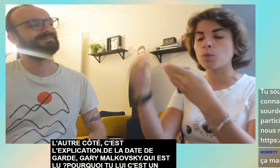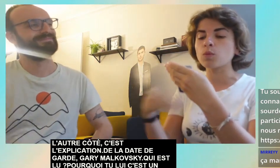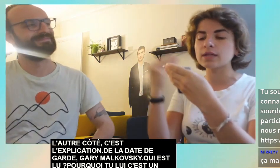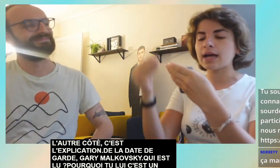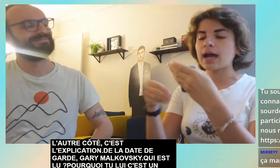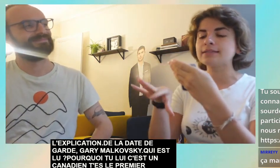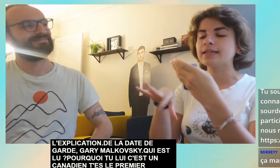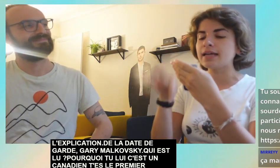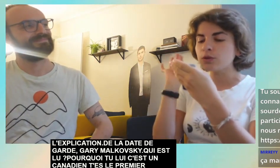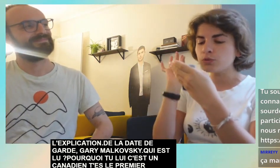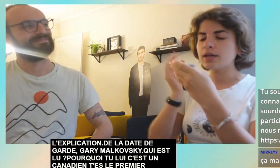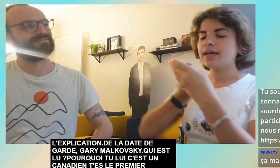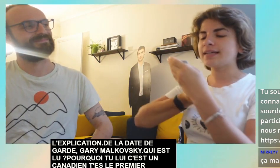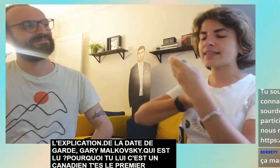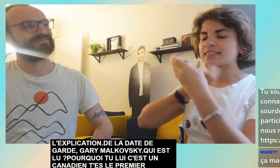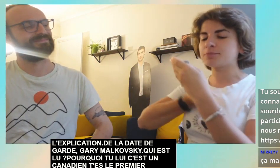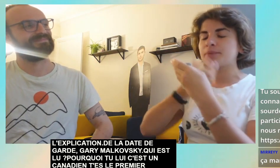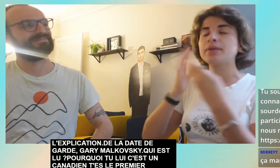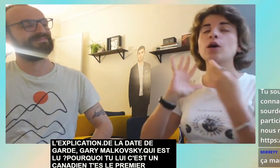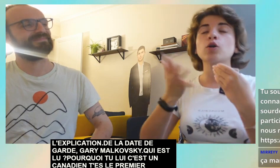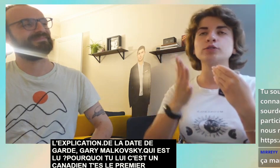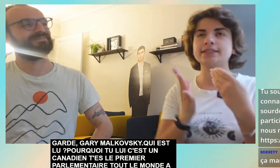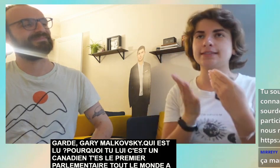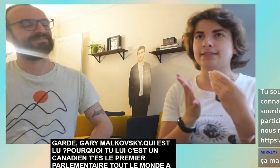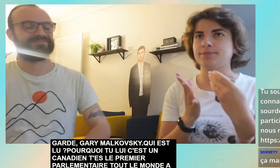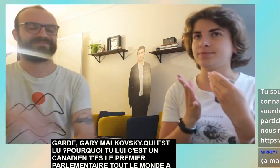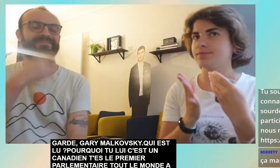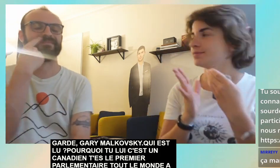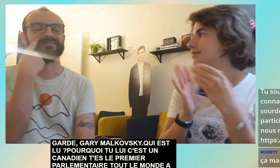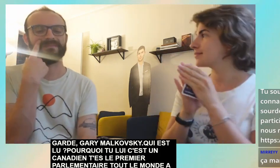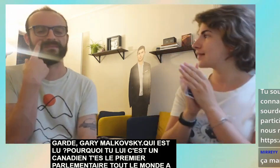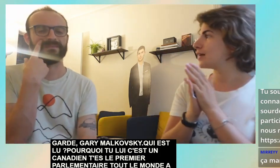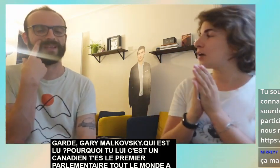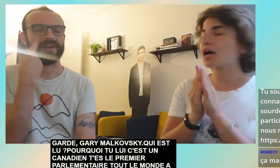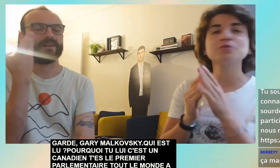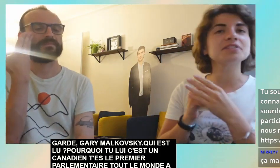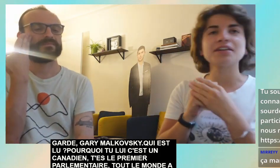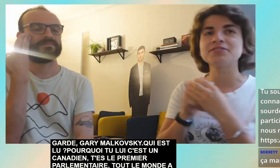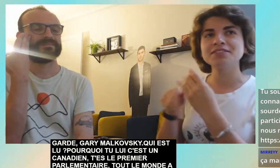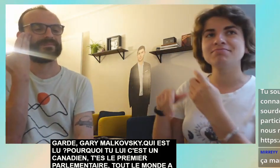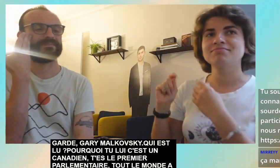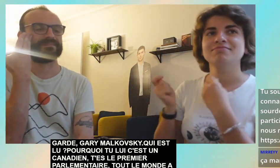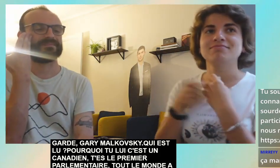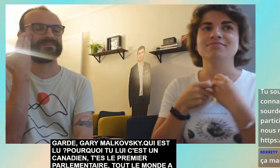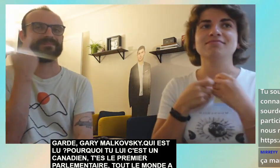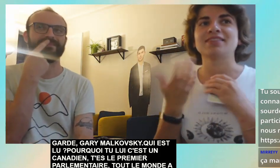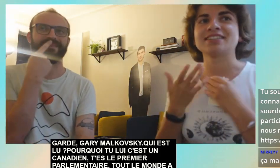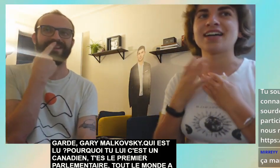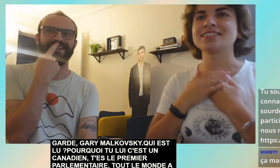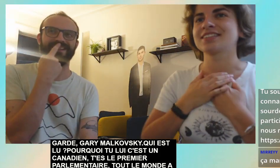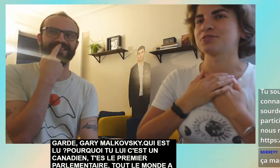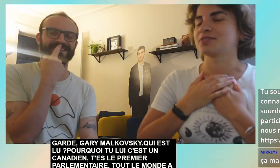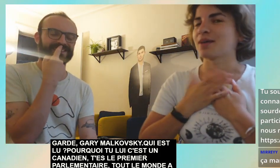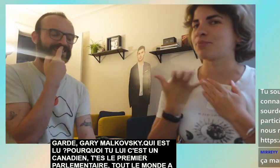monde à être élu et à s'exprimer en dessin. À ton avis, la date, qu'est-ce que ça peut